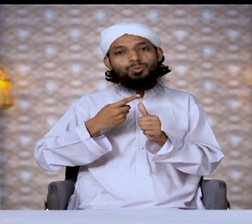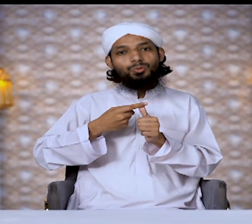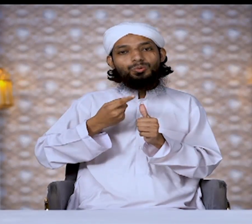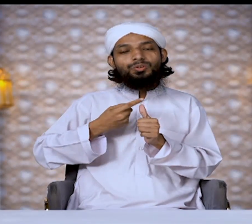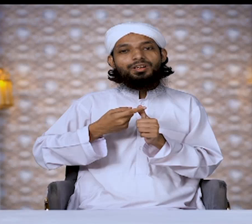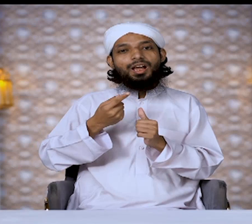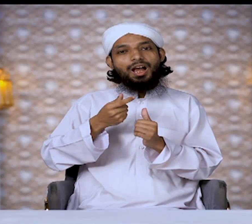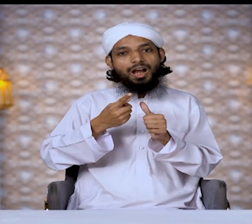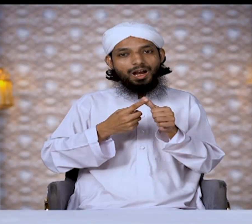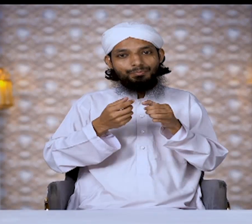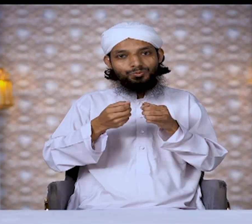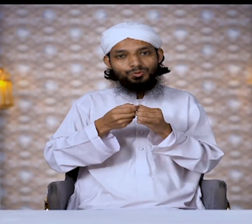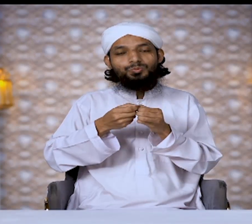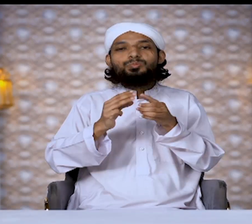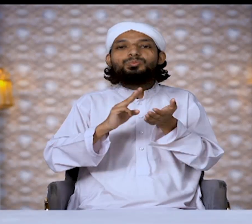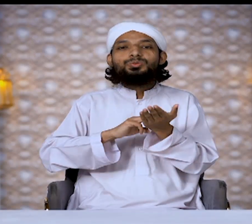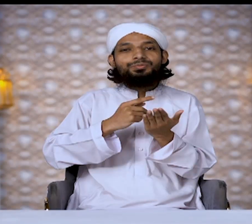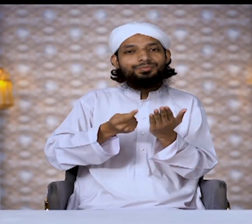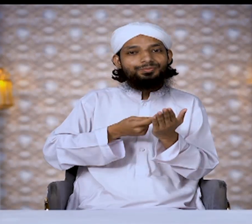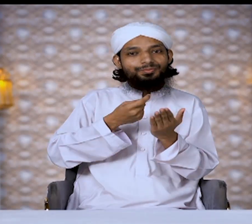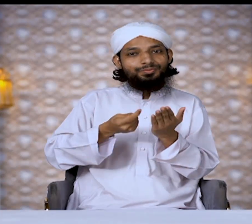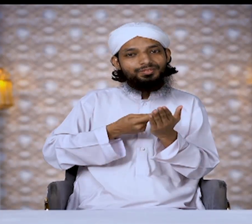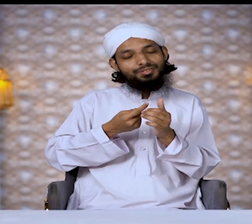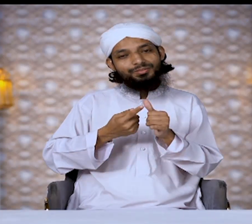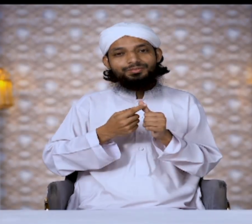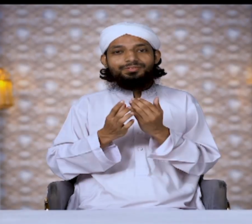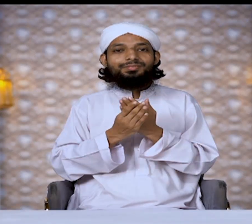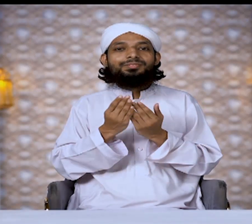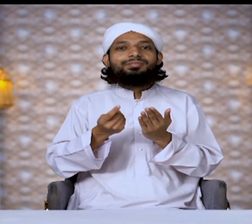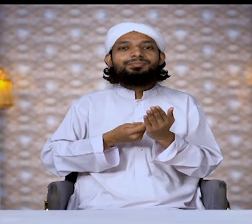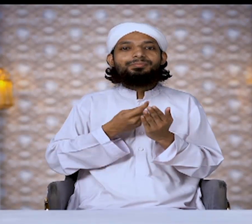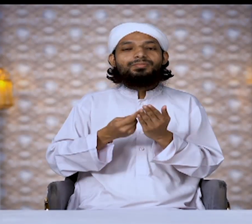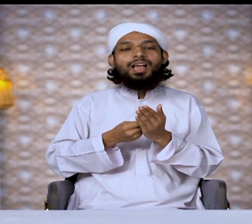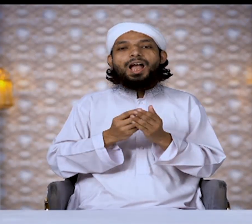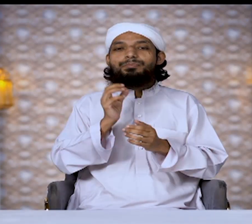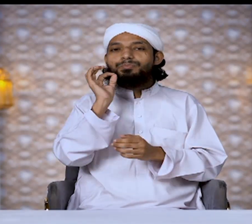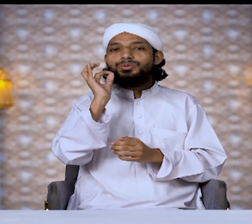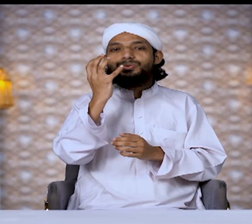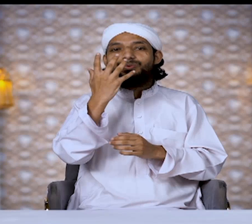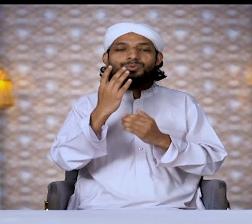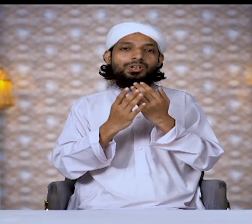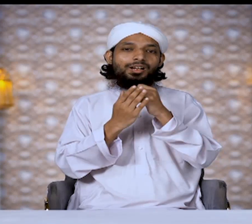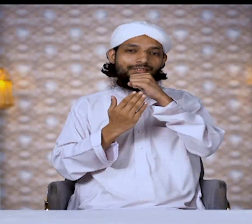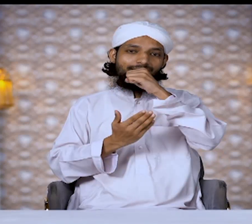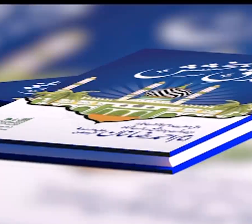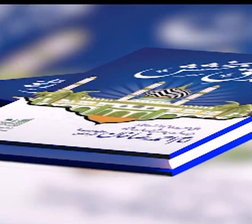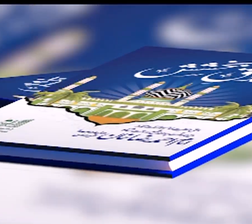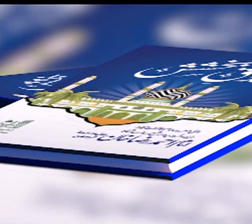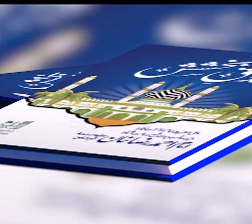کرتے تھے، جس کی طرف اشارہ کرتے ہوئے آپ رحمت اللہ علیہ اپنے مشہور زمانہ نعتیہ دیوان ہدایت بخشش